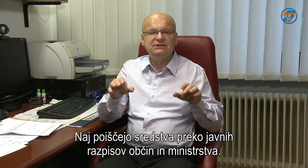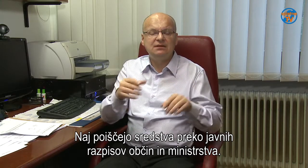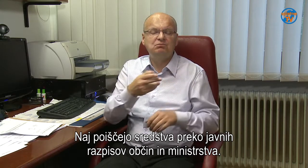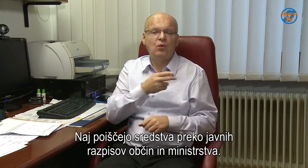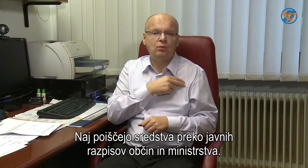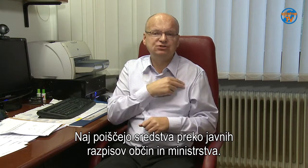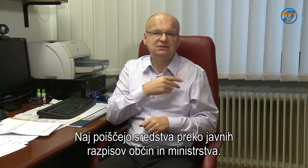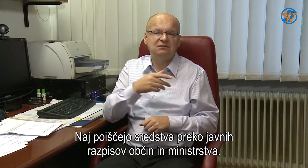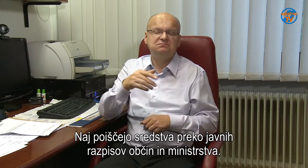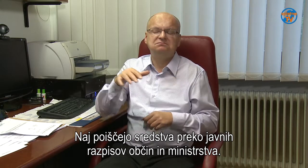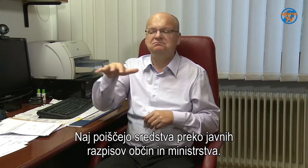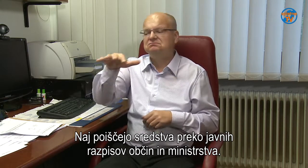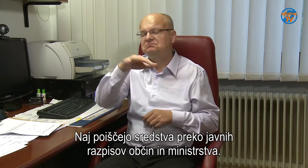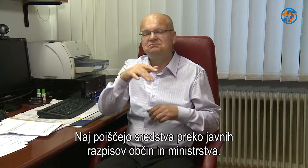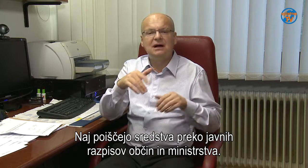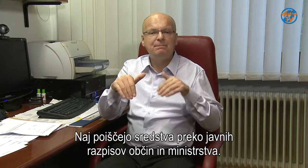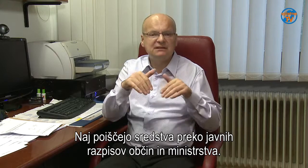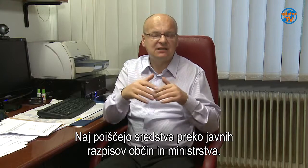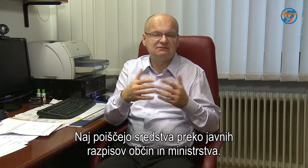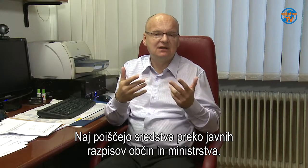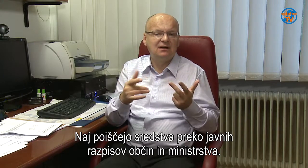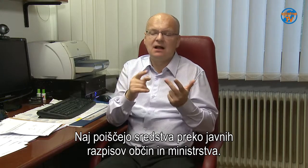razpise občinam ministrstva.